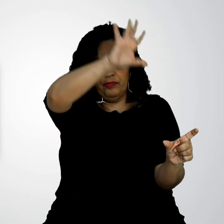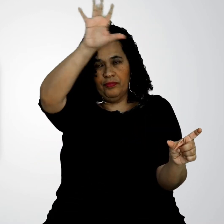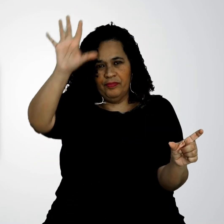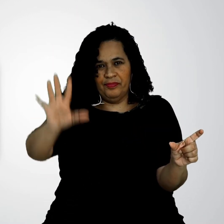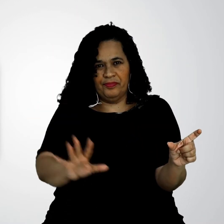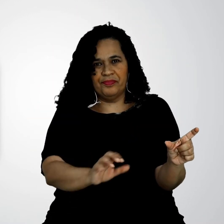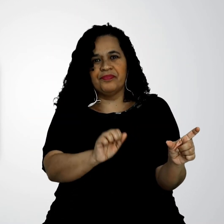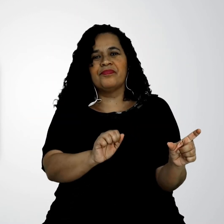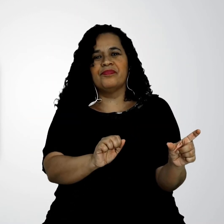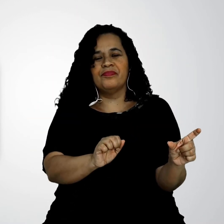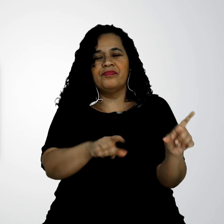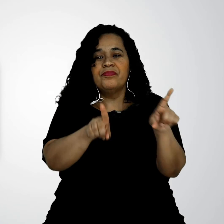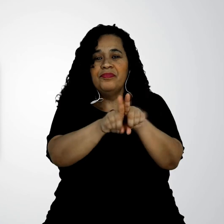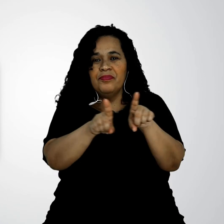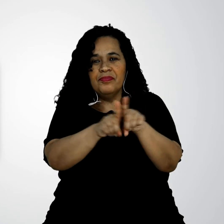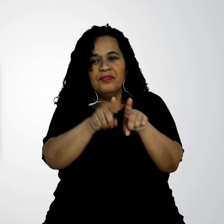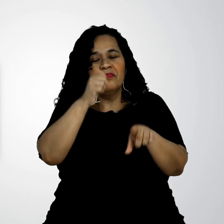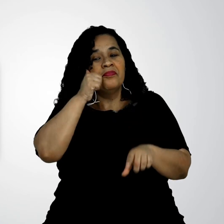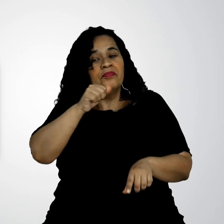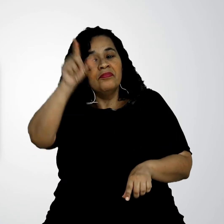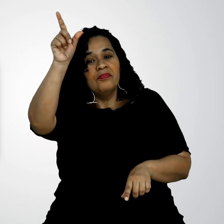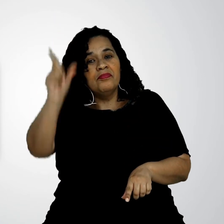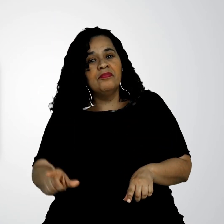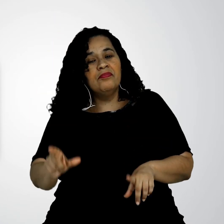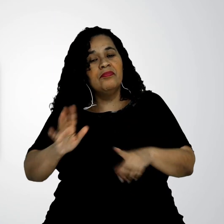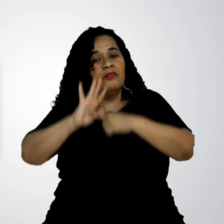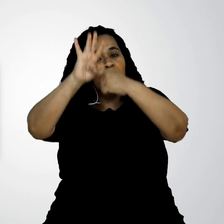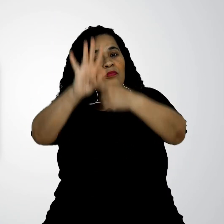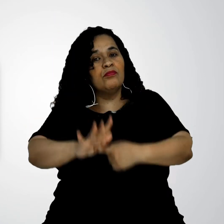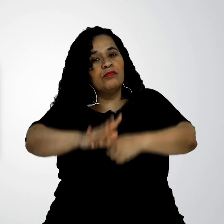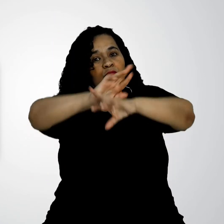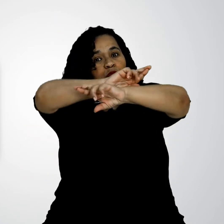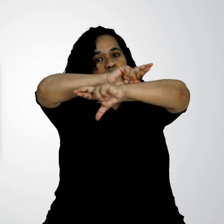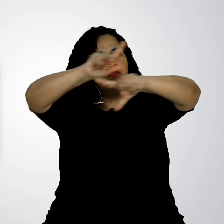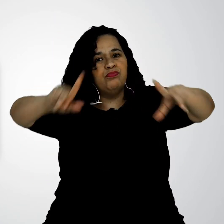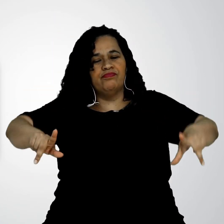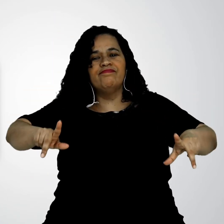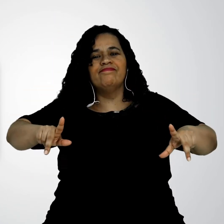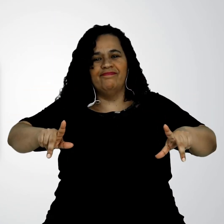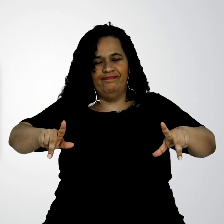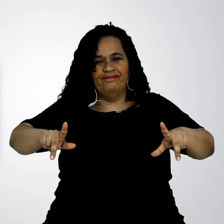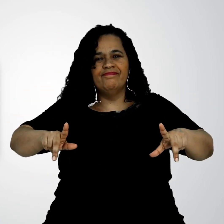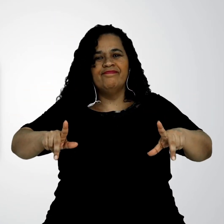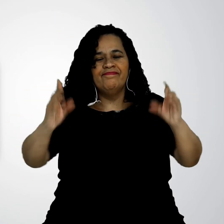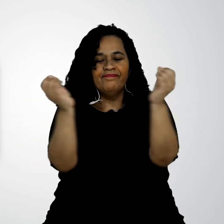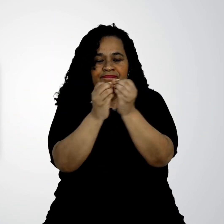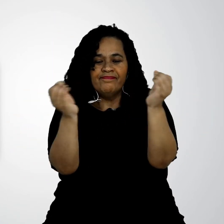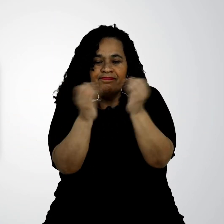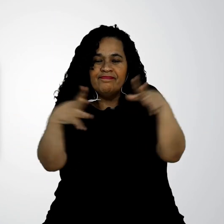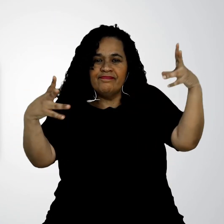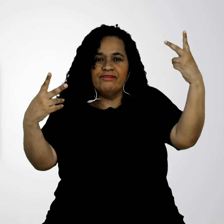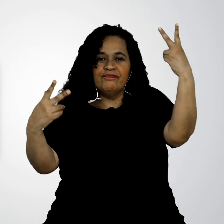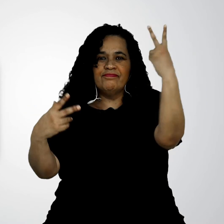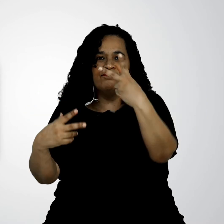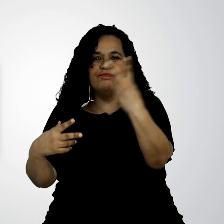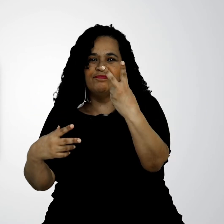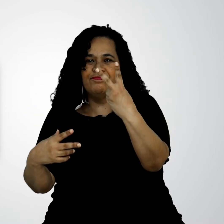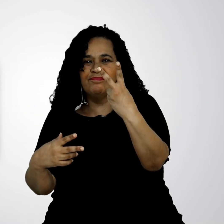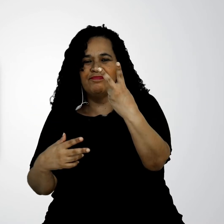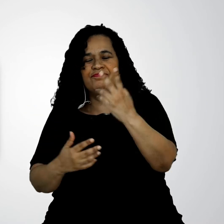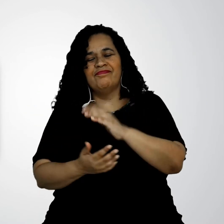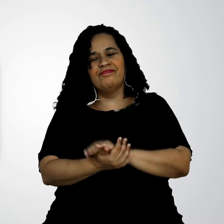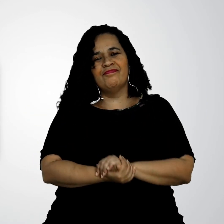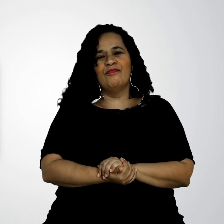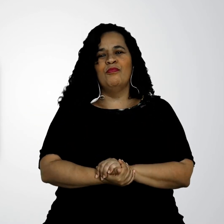ele especifica, né? Ele distingue homem e mulher. Ele criou os dois, ele criou da mesma forma, né? A imagem e semelhança,